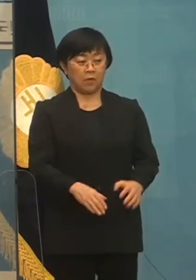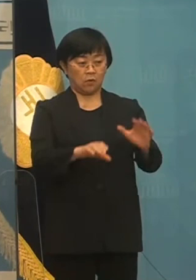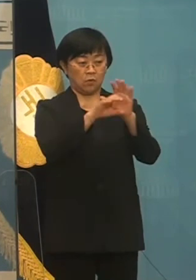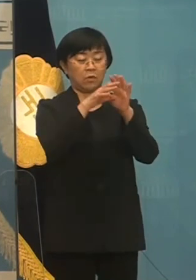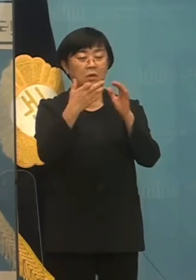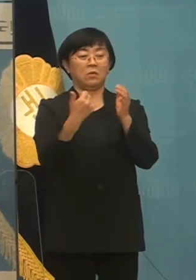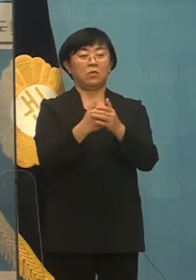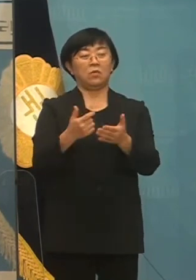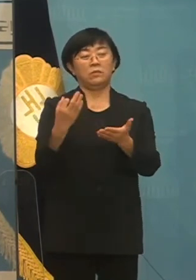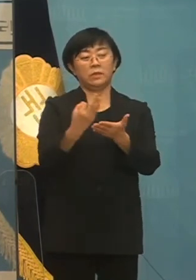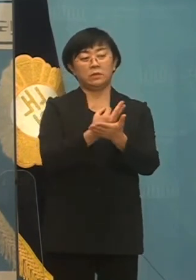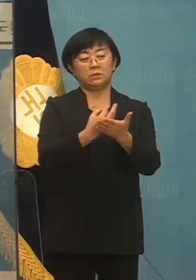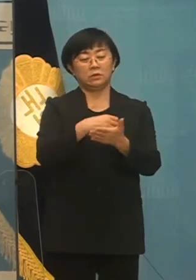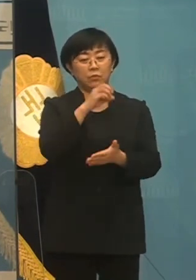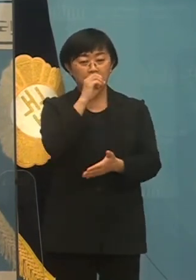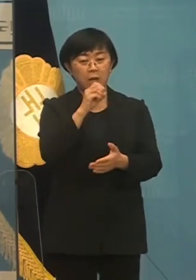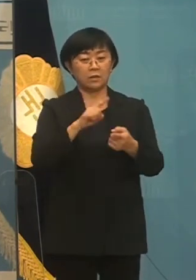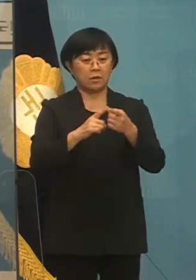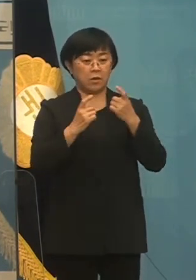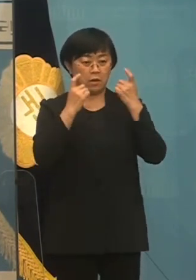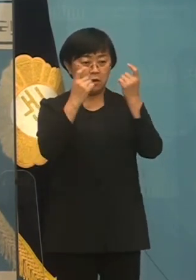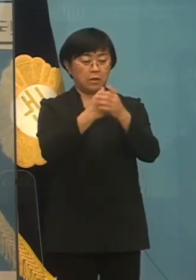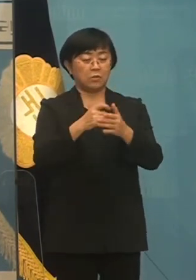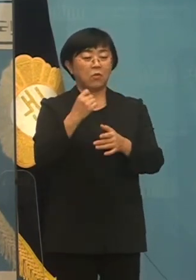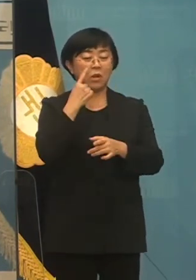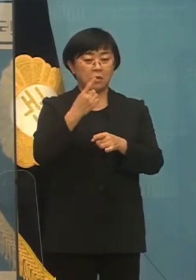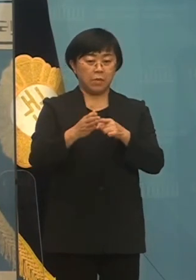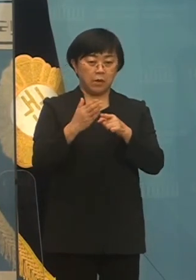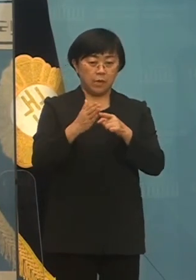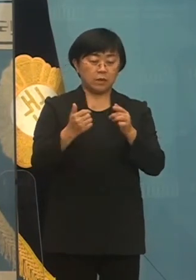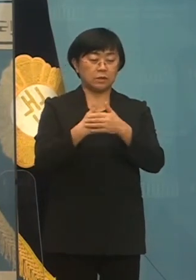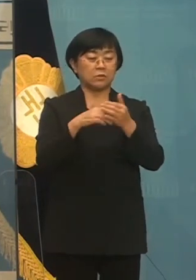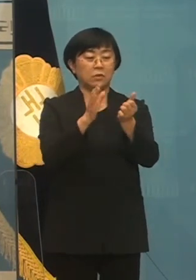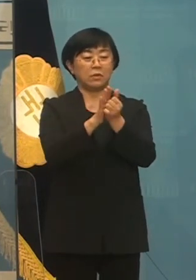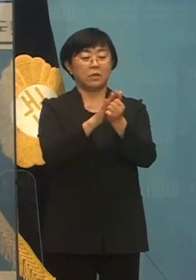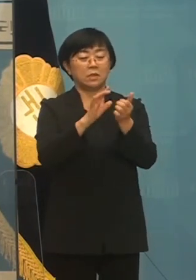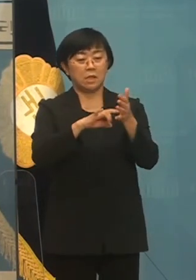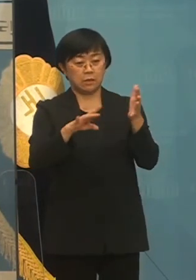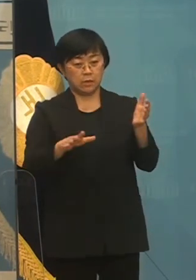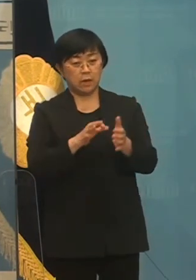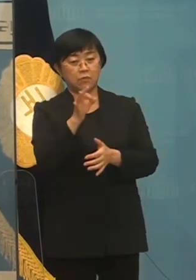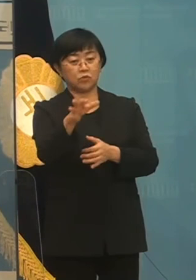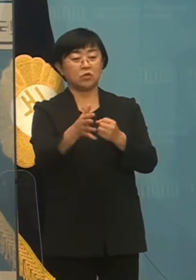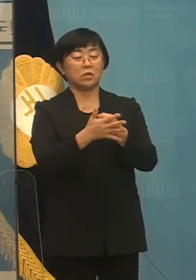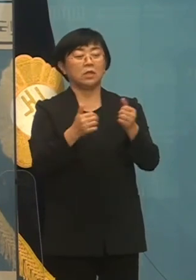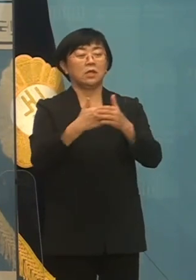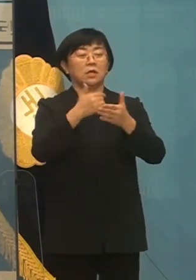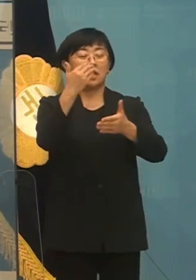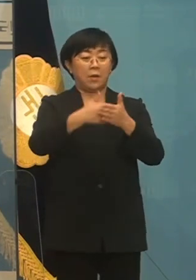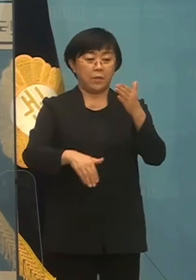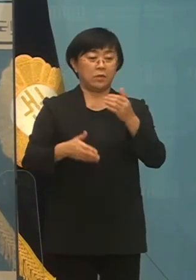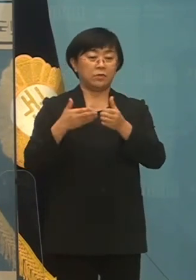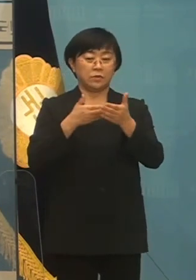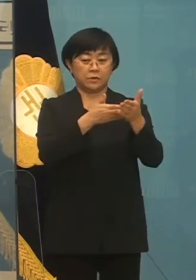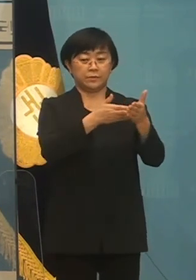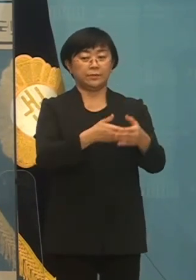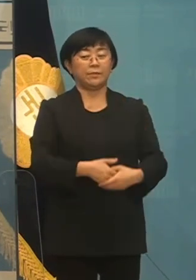코로나19로 인한 매출 제로 여행업, 임대료 지원 및 각종 세금 납부, 감면 정책을 요청드립니다.